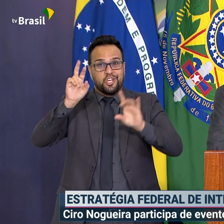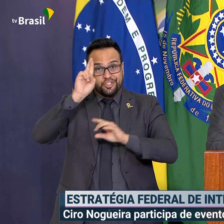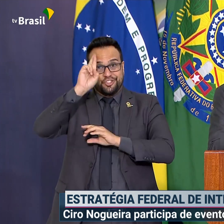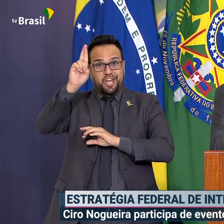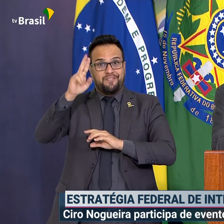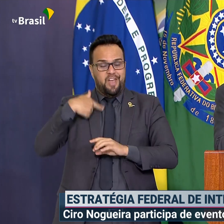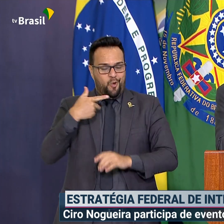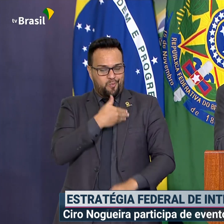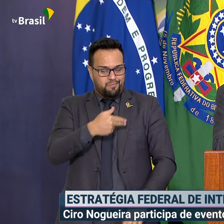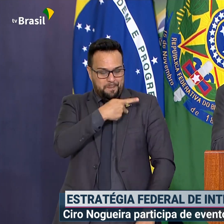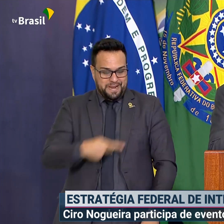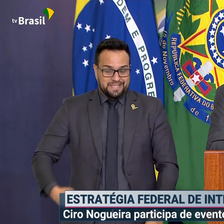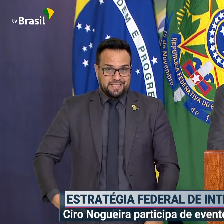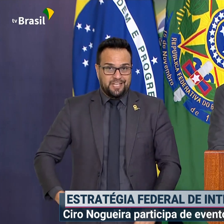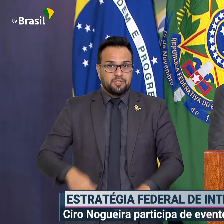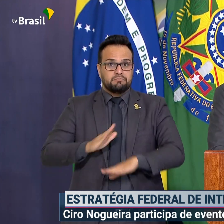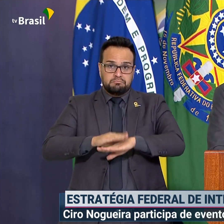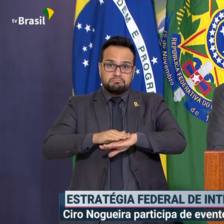escolher